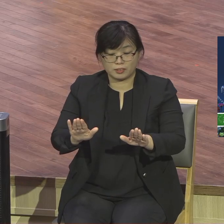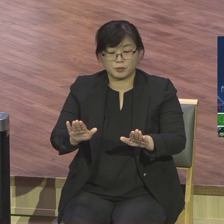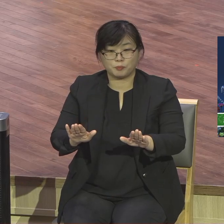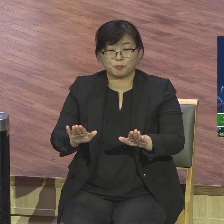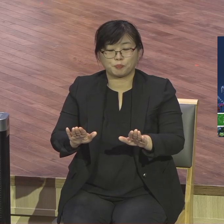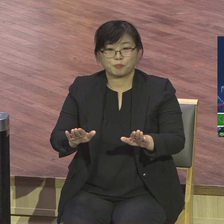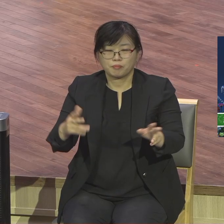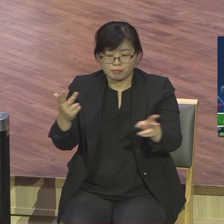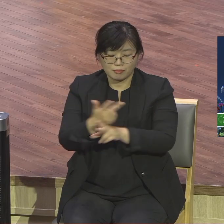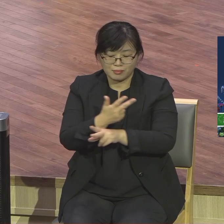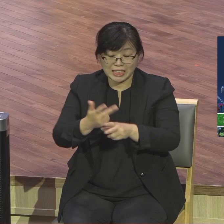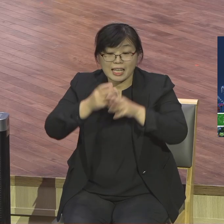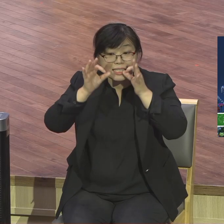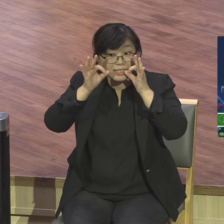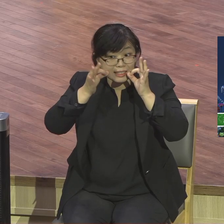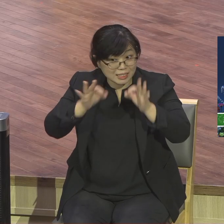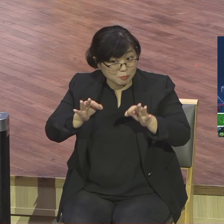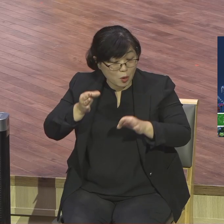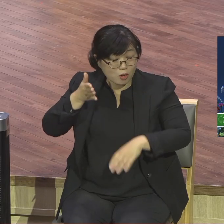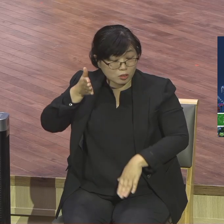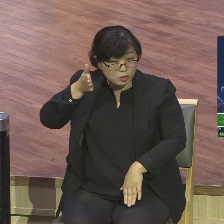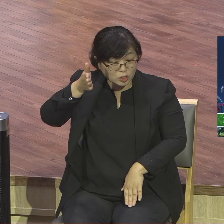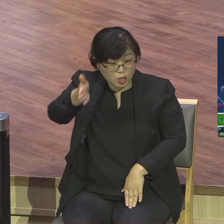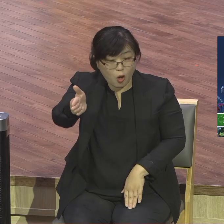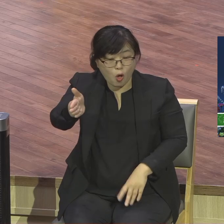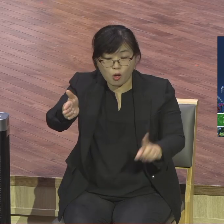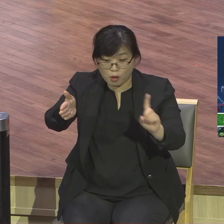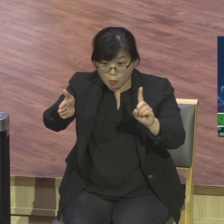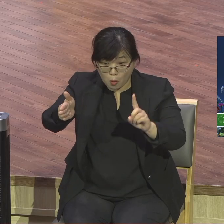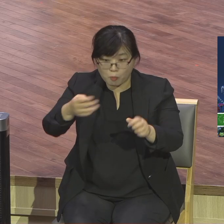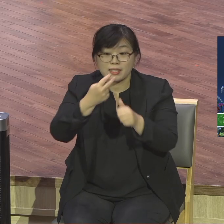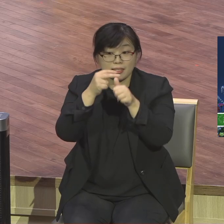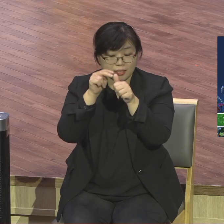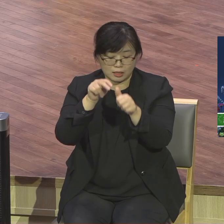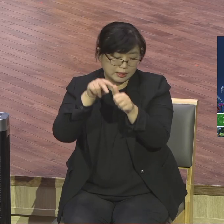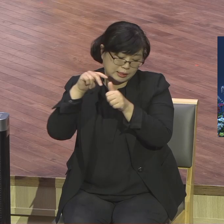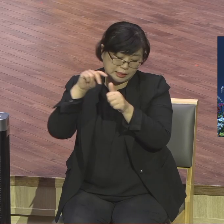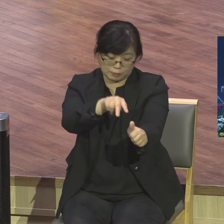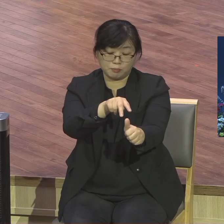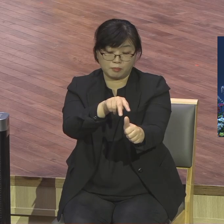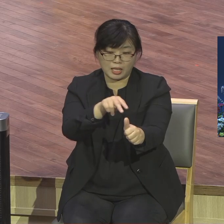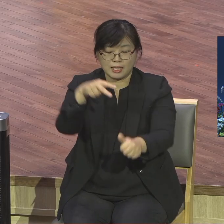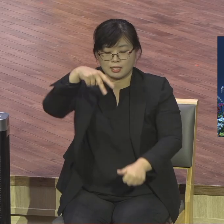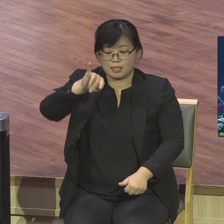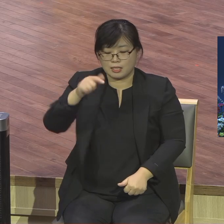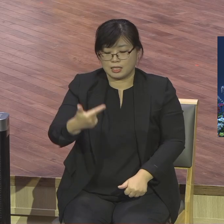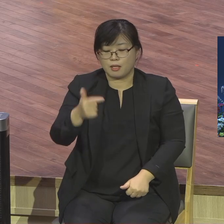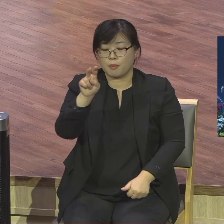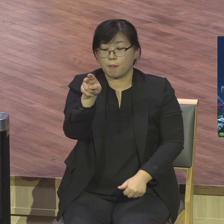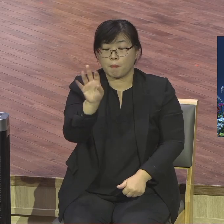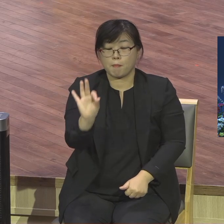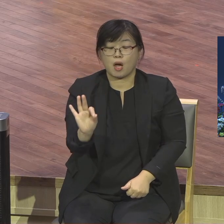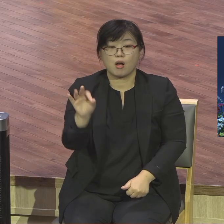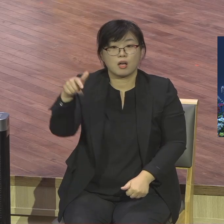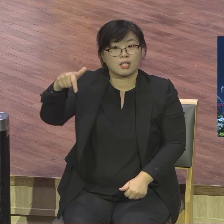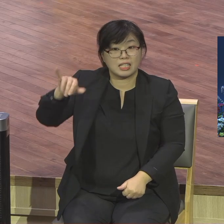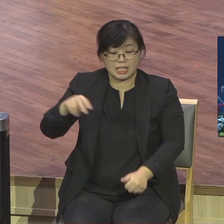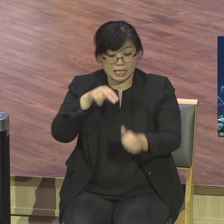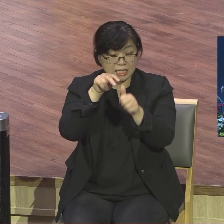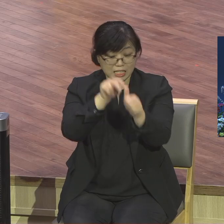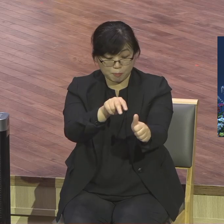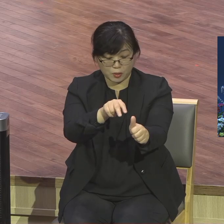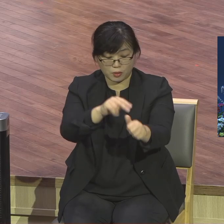심리학 기도의 시간에 신명기에서 말씀을 살펴보고 있는데 신명기에 대해서